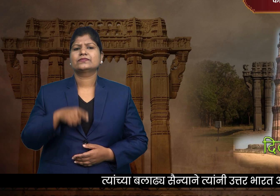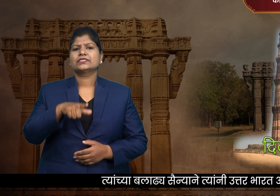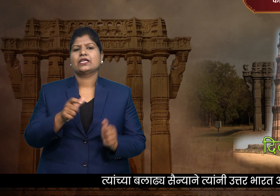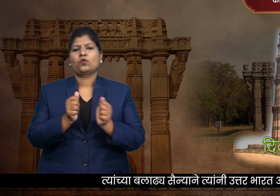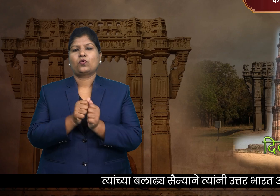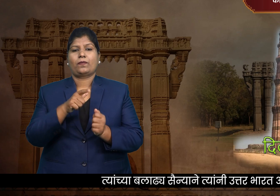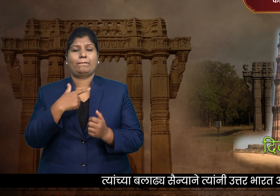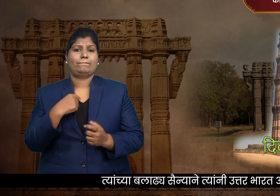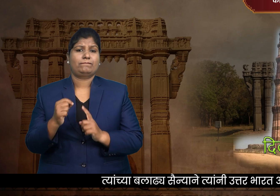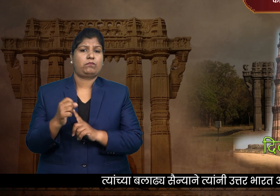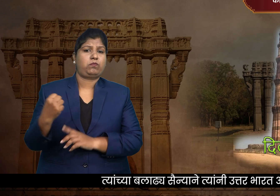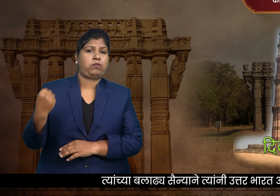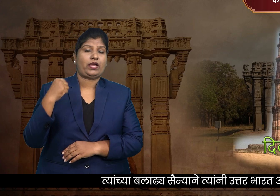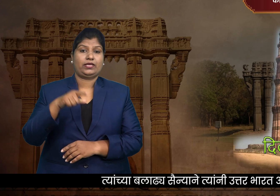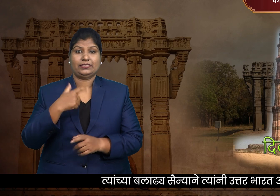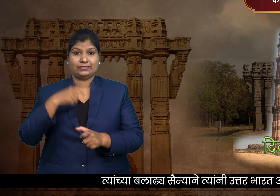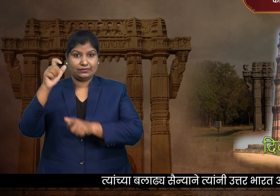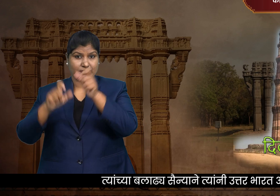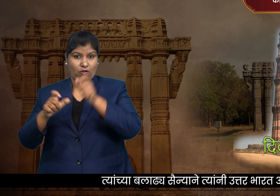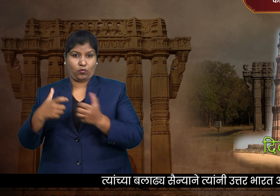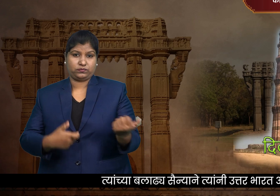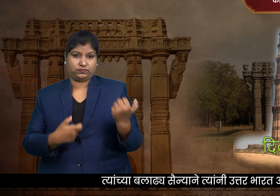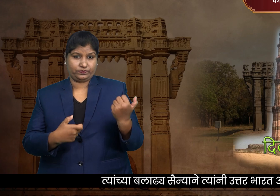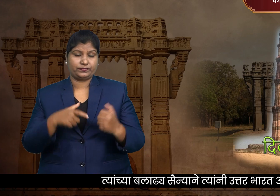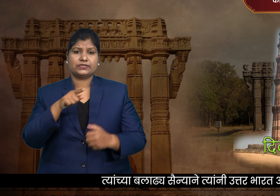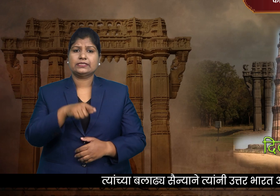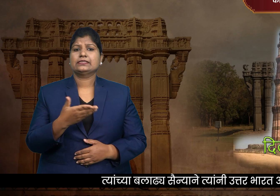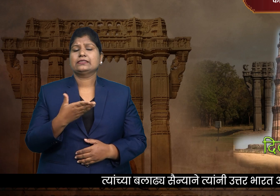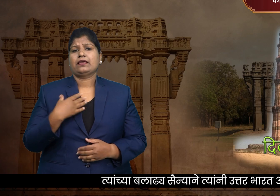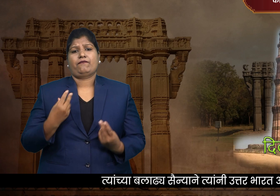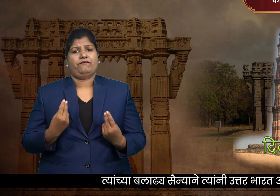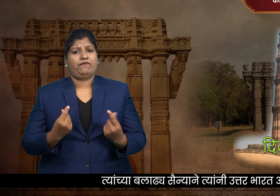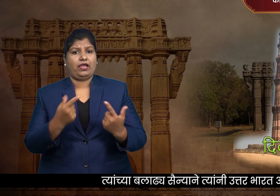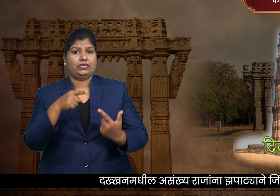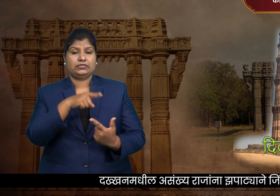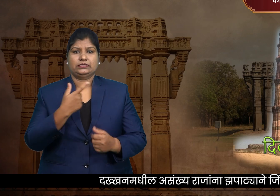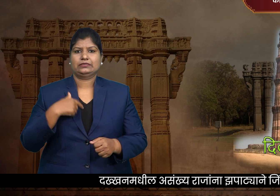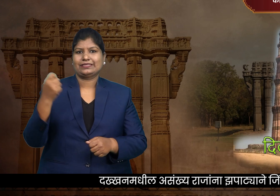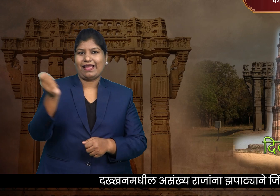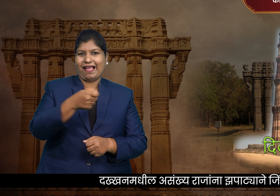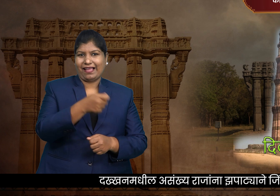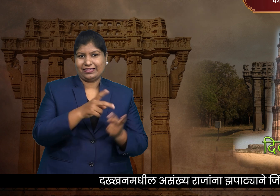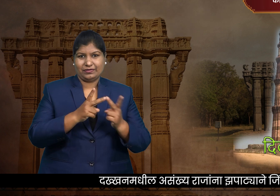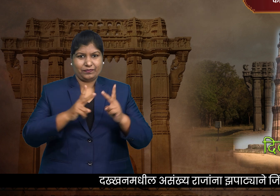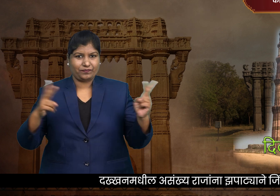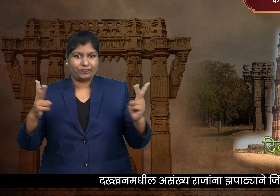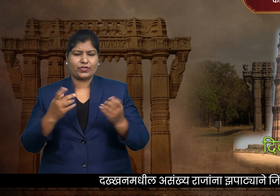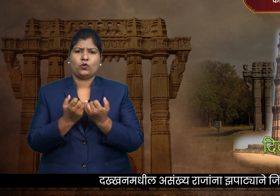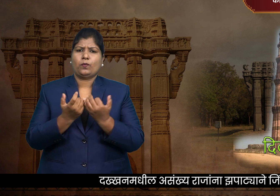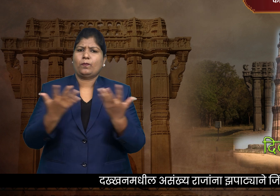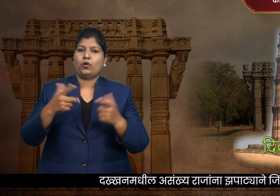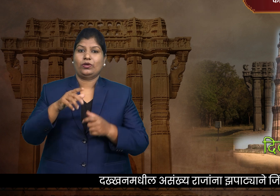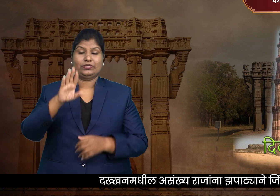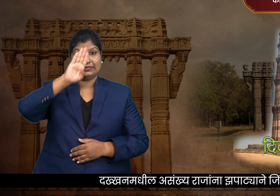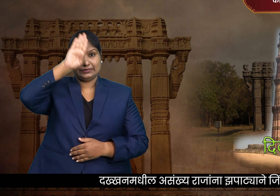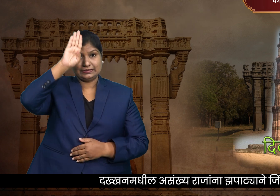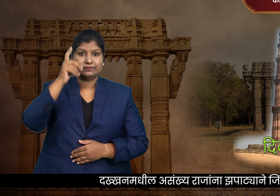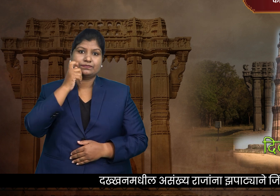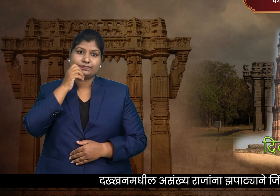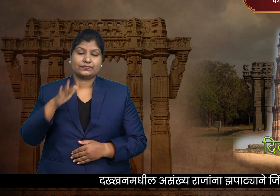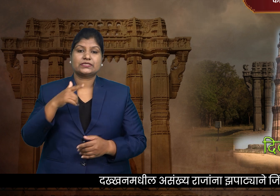त्याच्या बलाढ्य सैन्याने त्याने उत्तर भारत आणि दख्खनमधील असंख्य